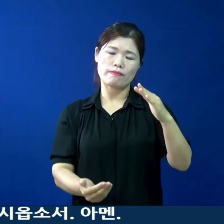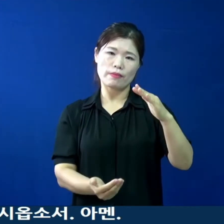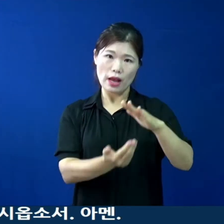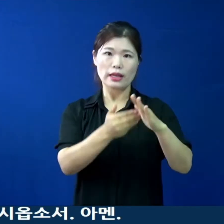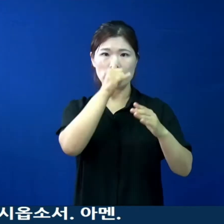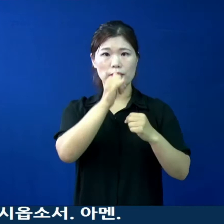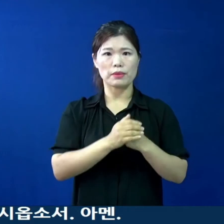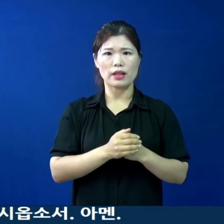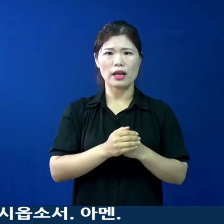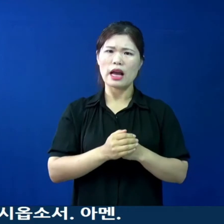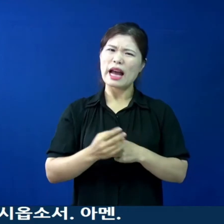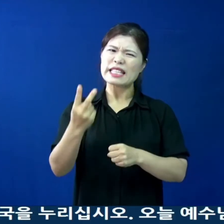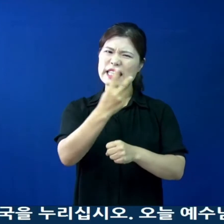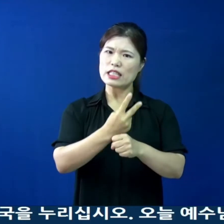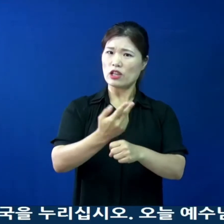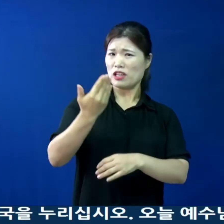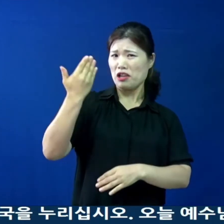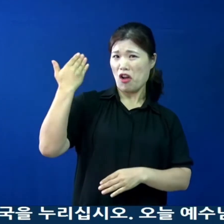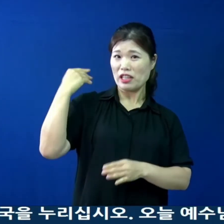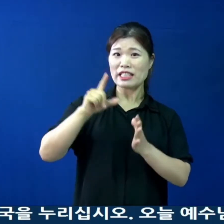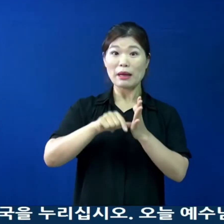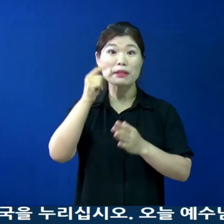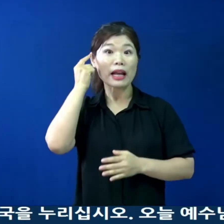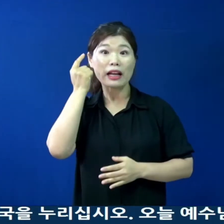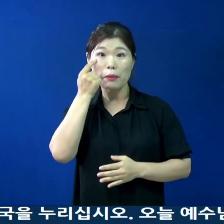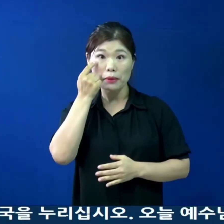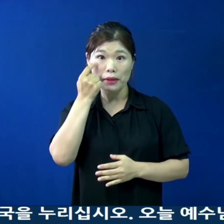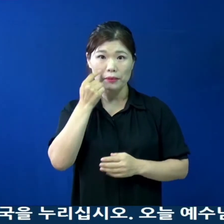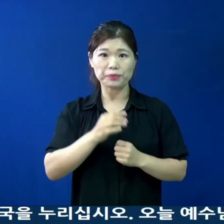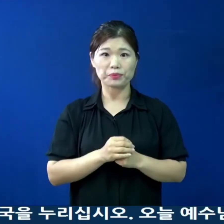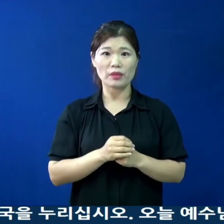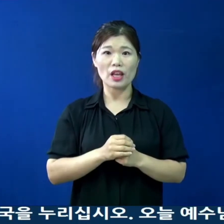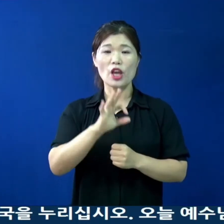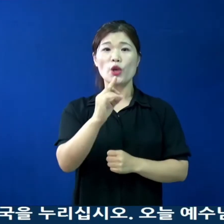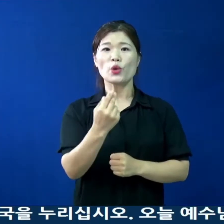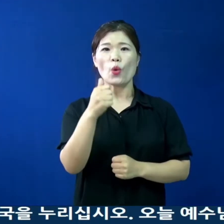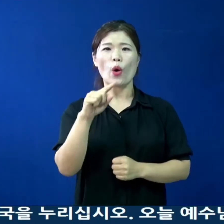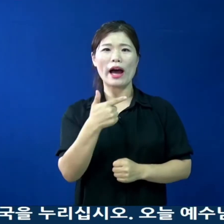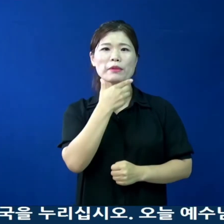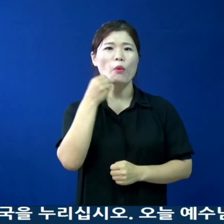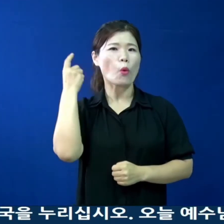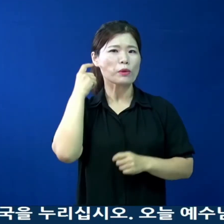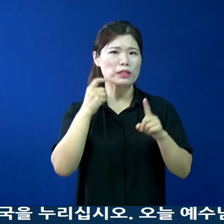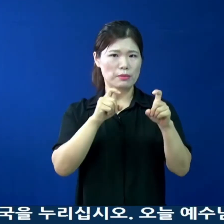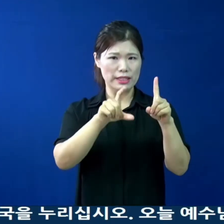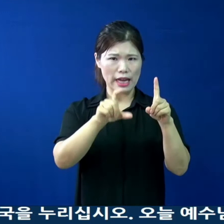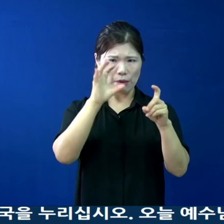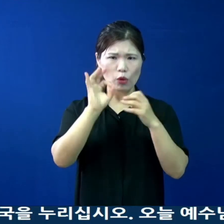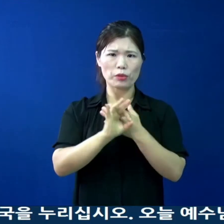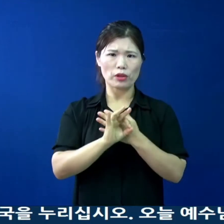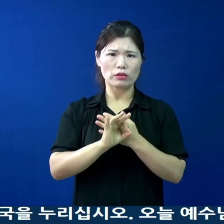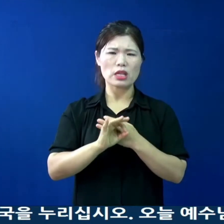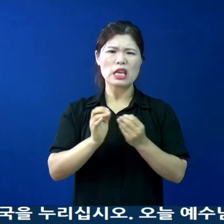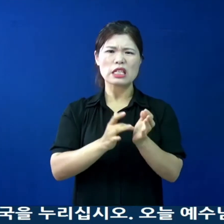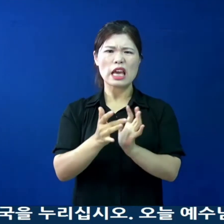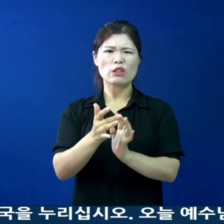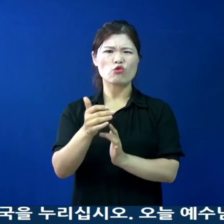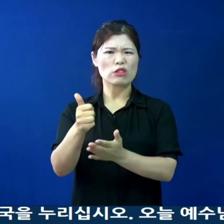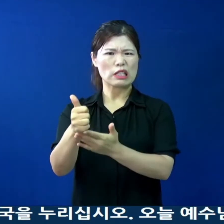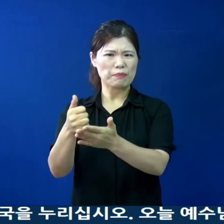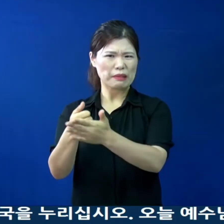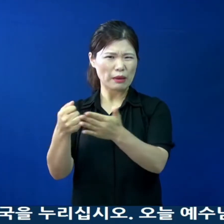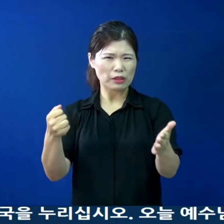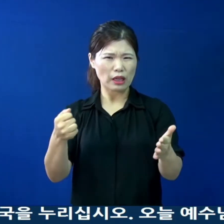잠시 2000년 전의 시간으로 되돌려서 요한복음 11장에 예수님으로 인해서 골치가 아픈 종교